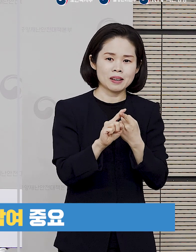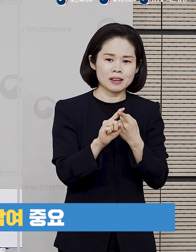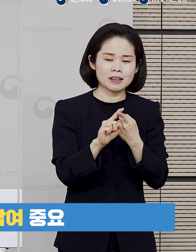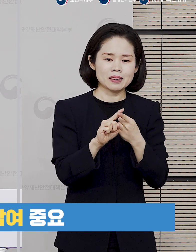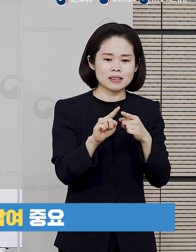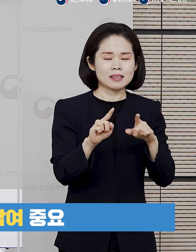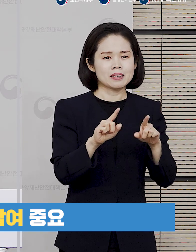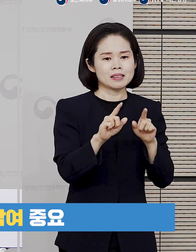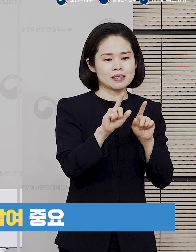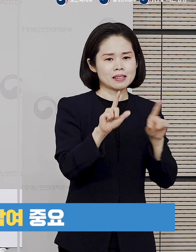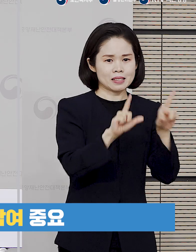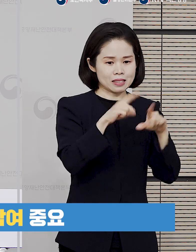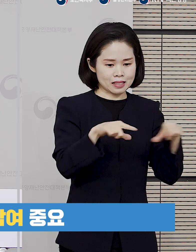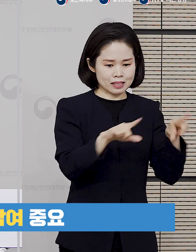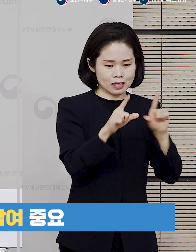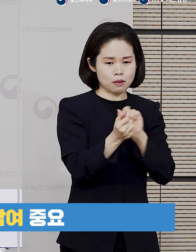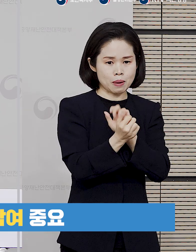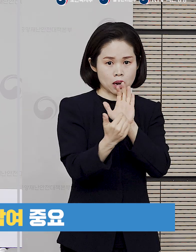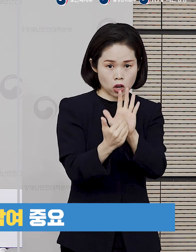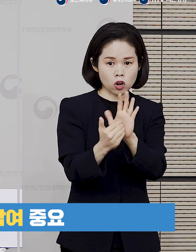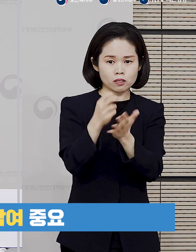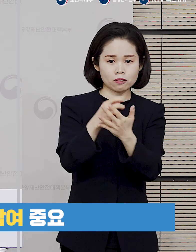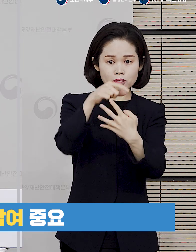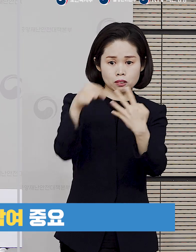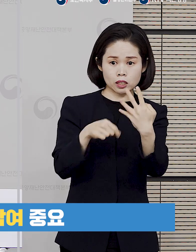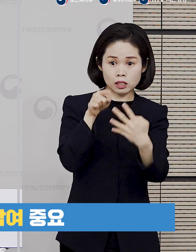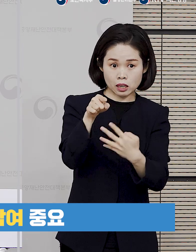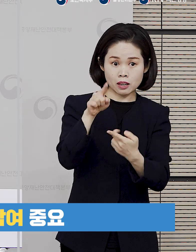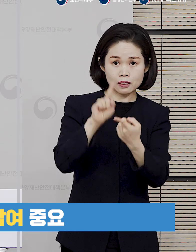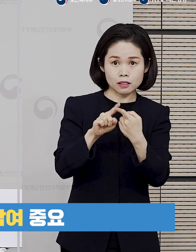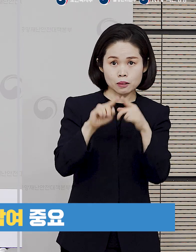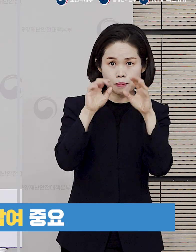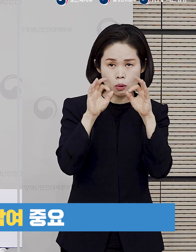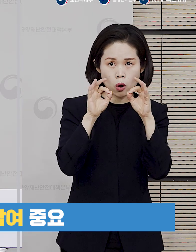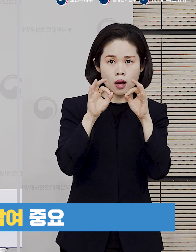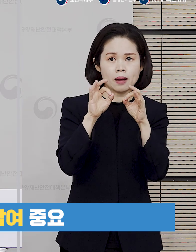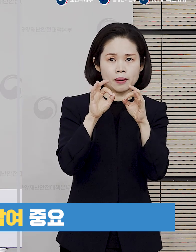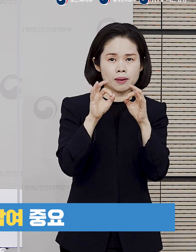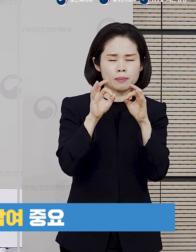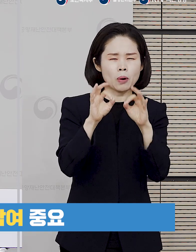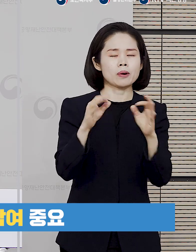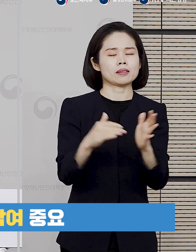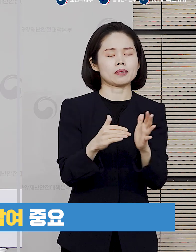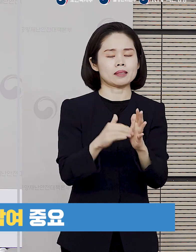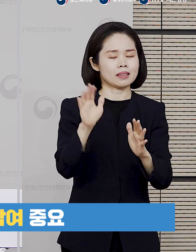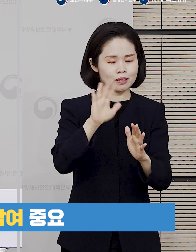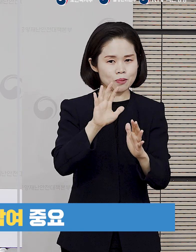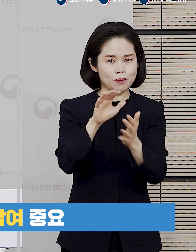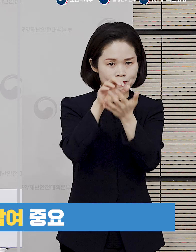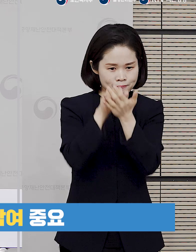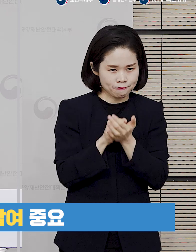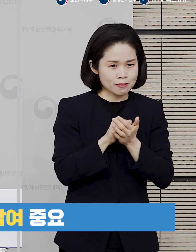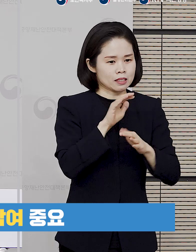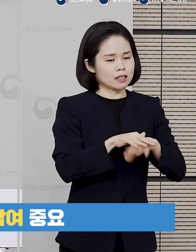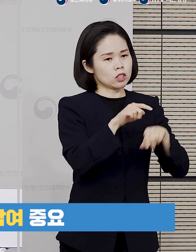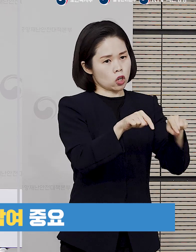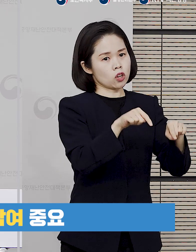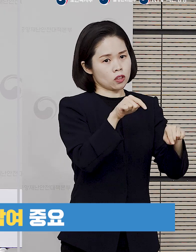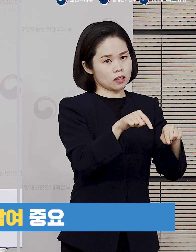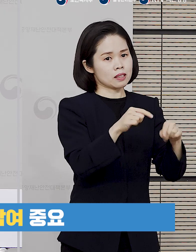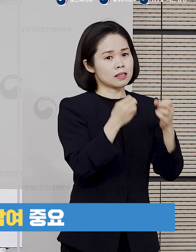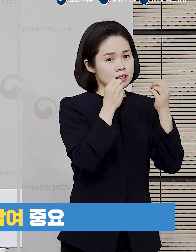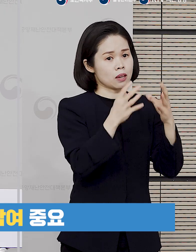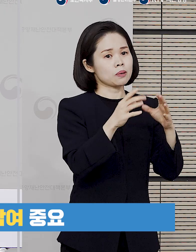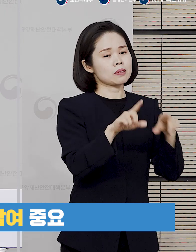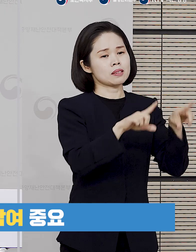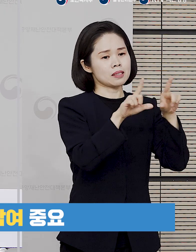있어서의 수칙은 우리가 앞으로 감당하고 익히고 실천해야 되는 새로운 사회적 규범이